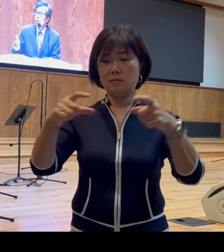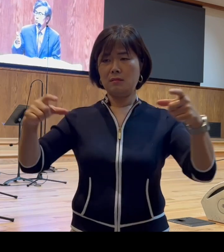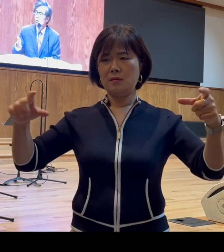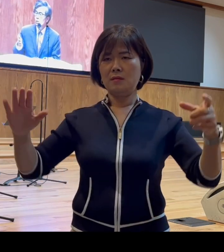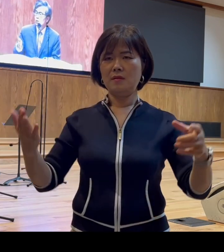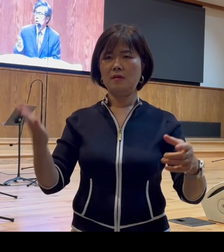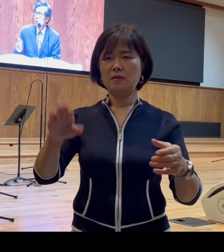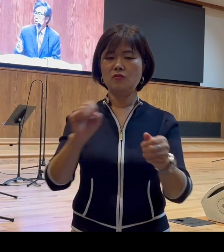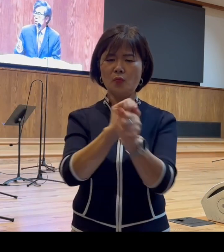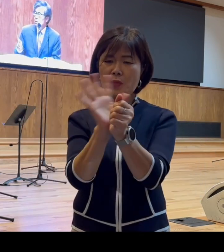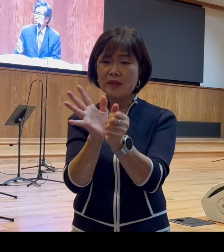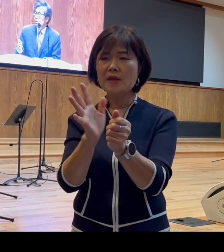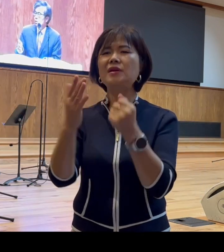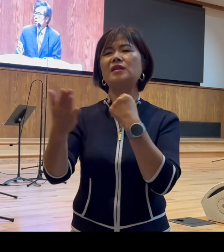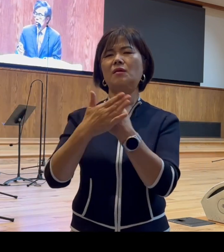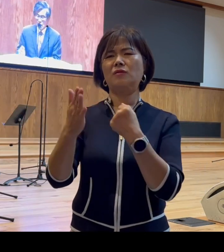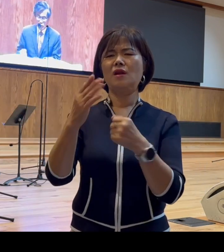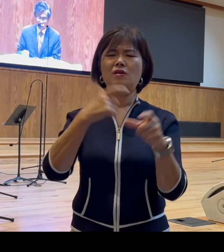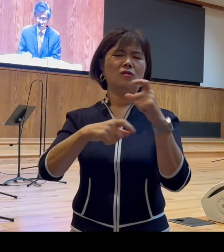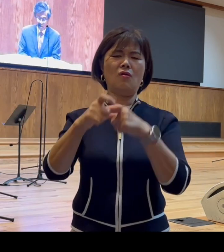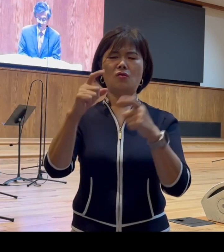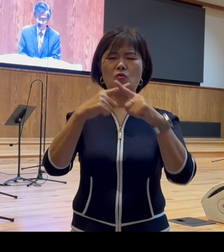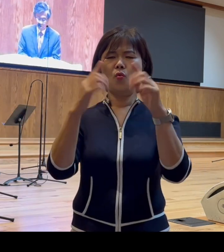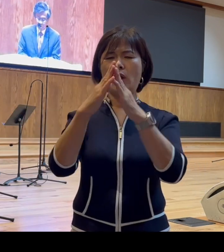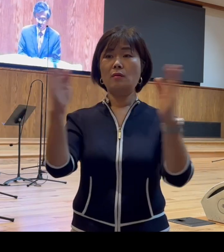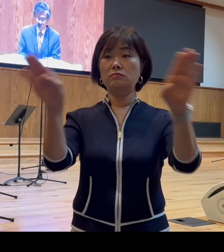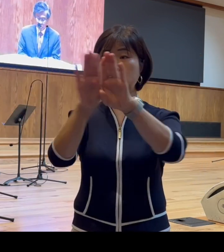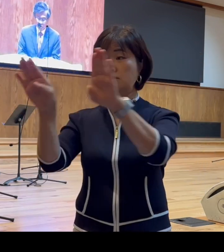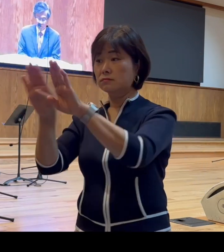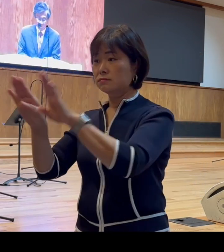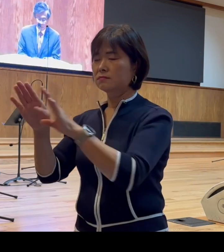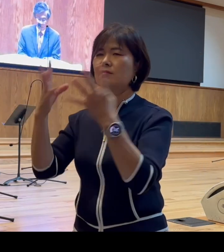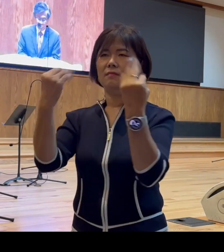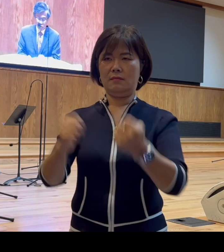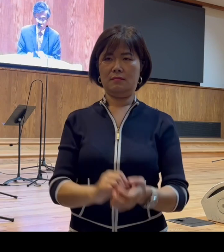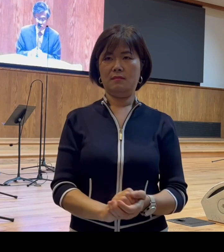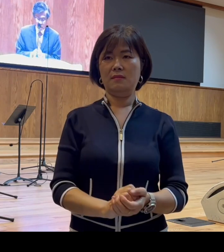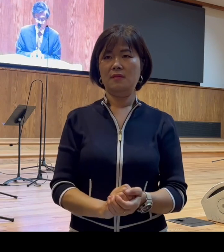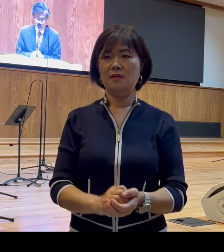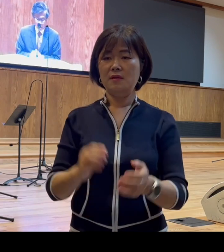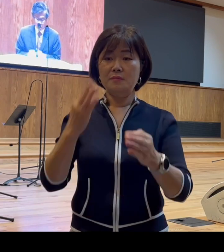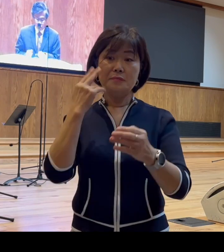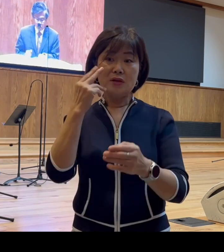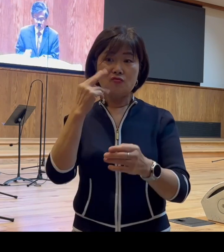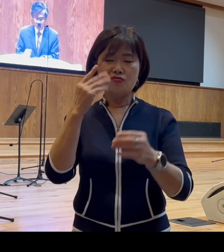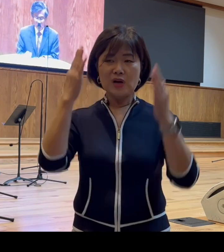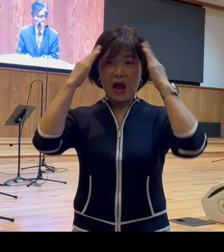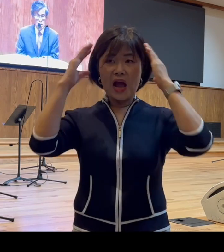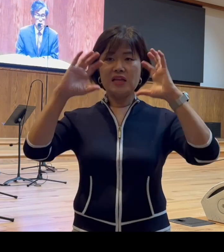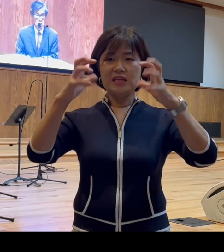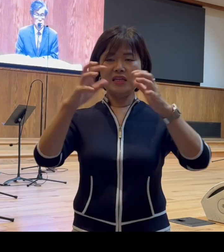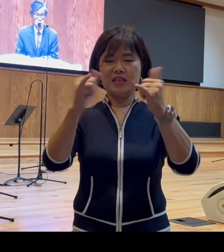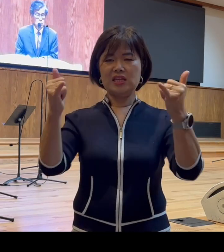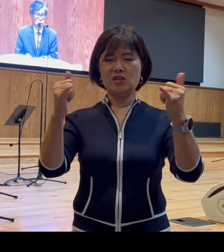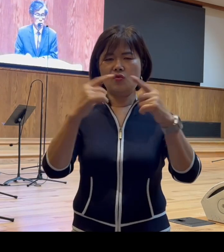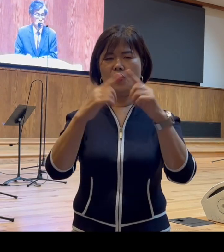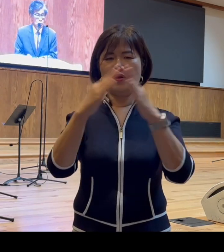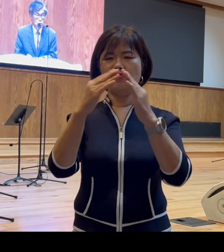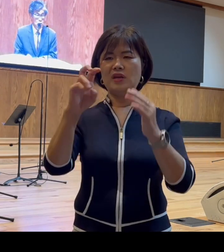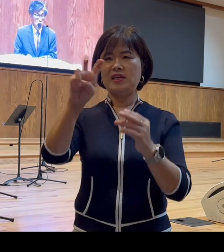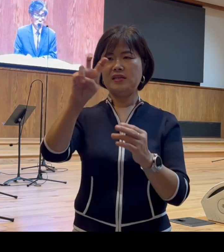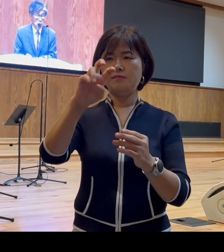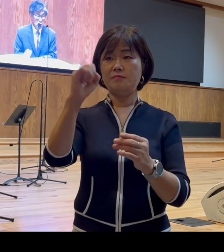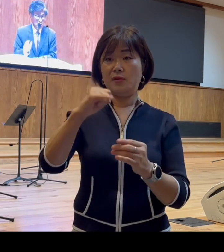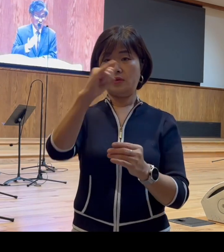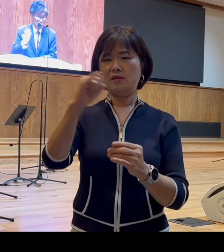그리고 팬데믹 때문에 이런 경향이 가속화되었습니다. 미 전역에 있는 한인교회 중에 20%가